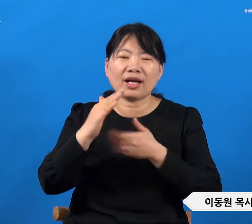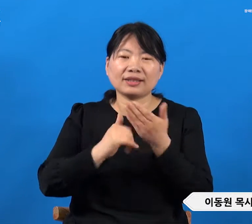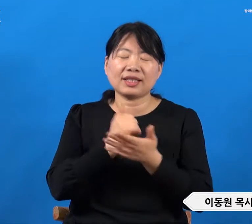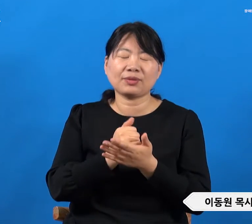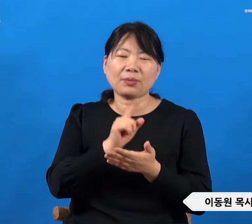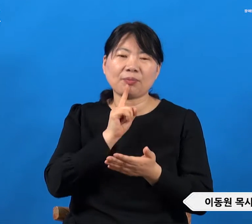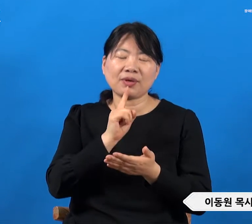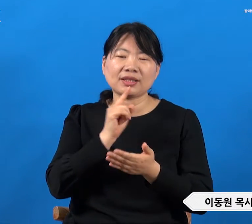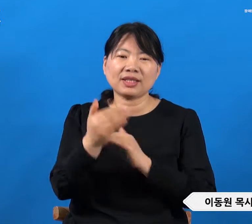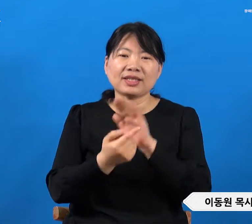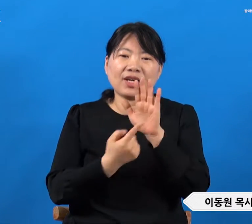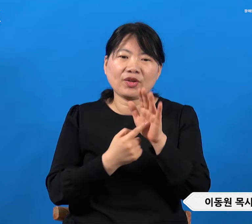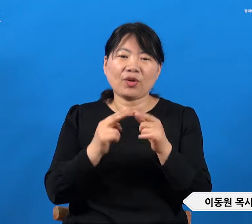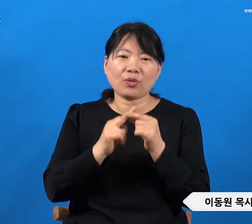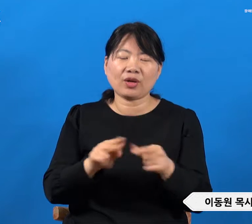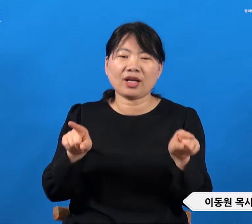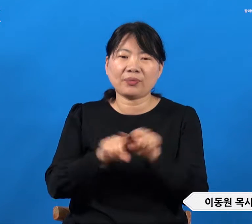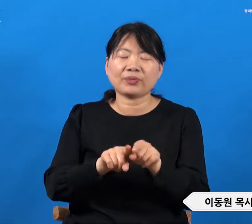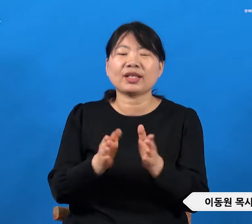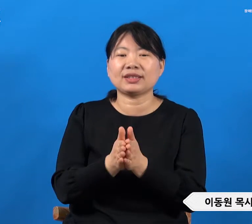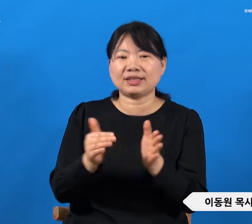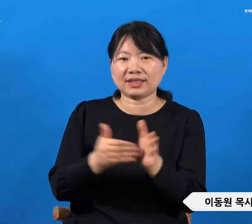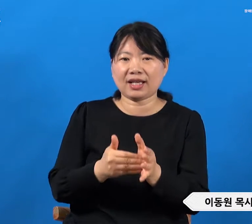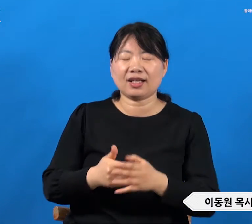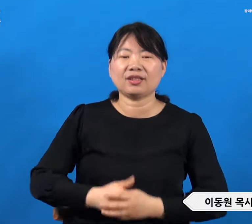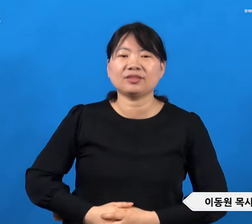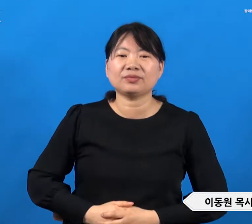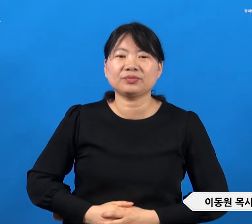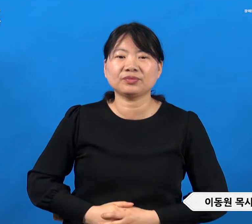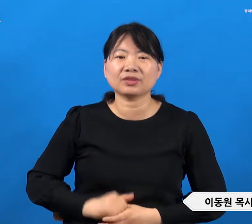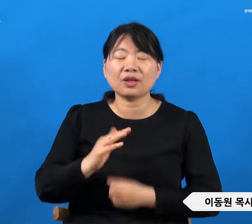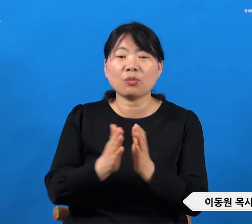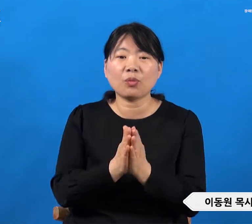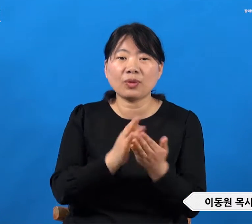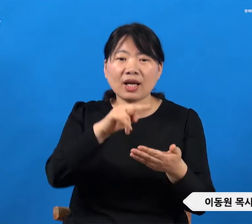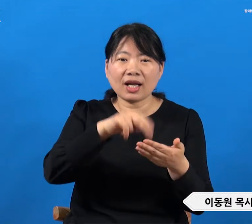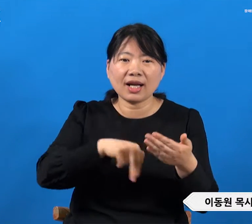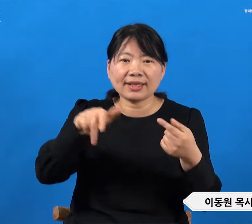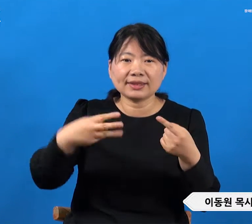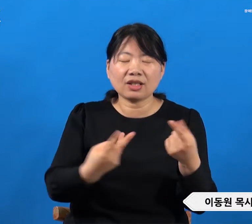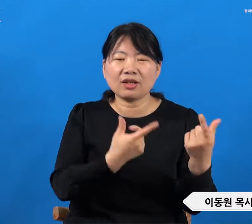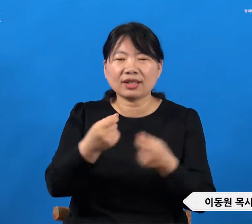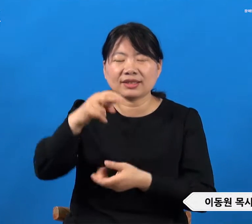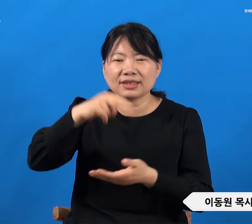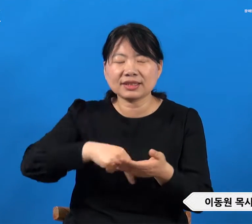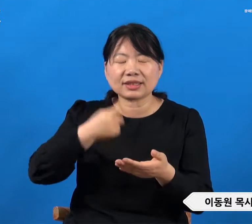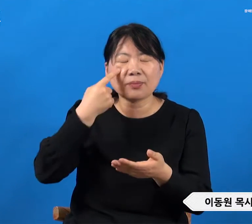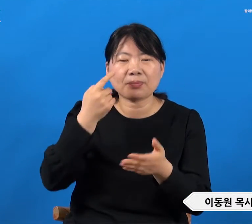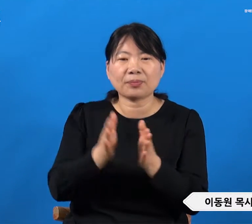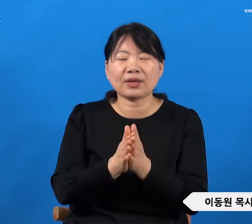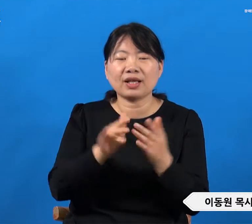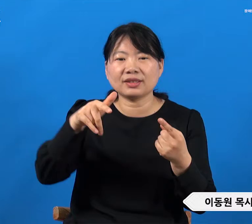하나님의 말씀의 예언과 함께 시작됩니다. 본문의 1절을 함께